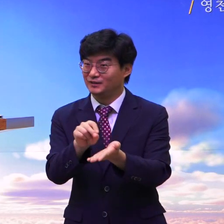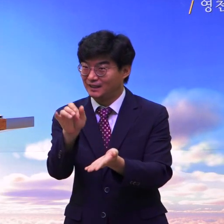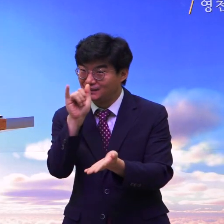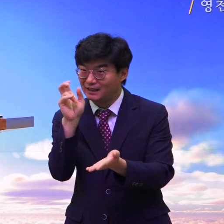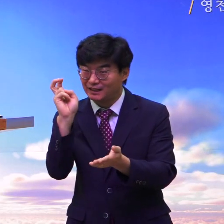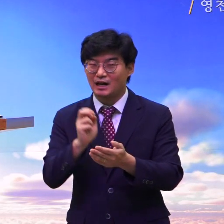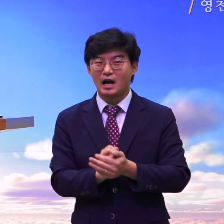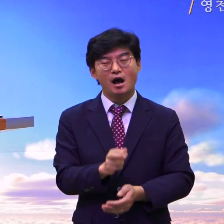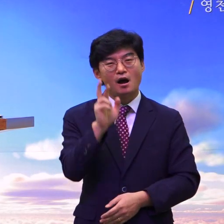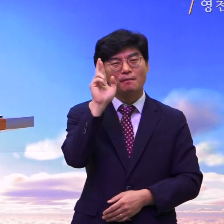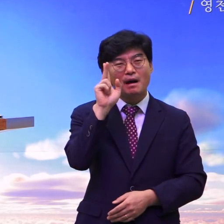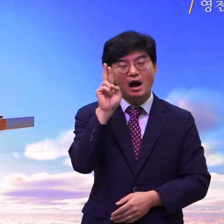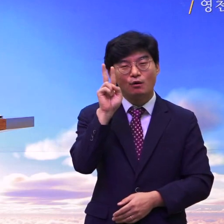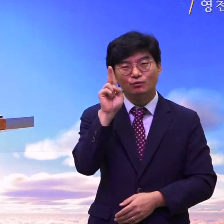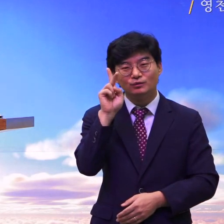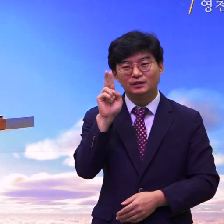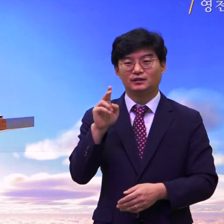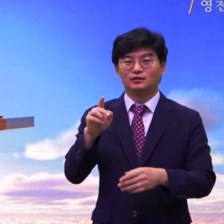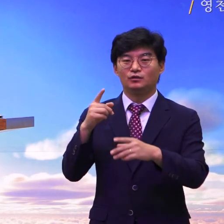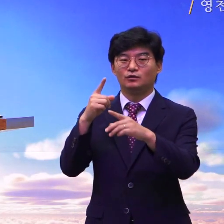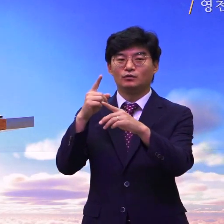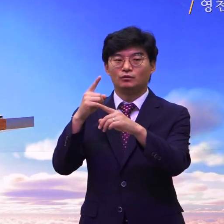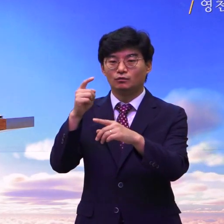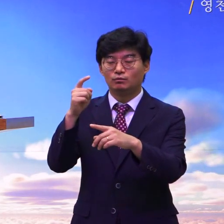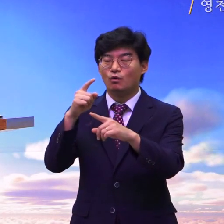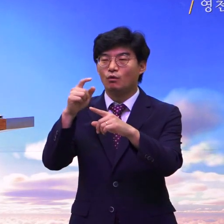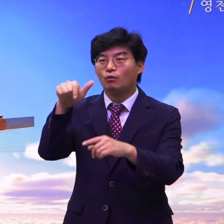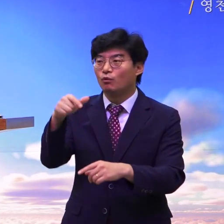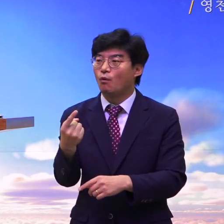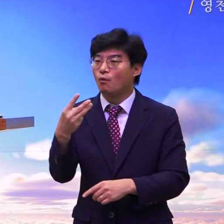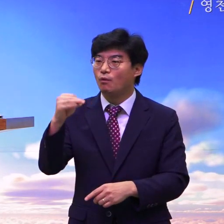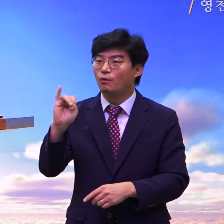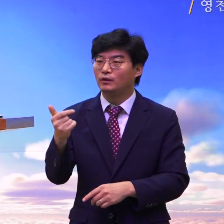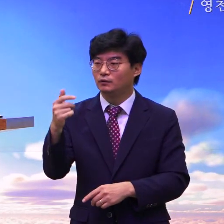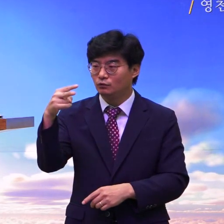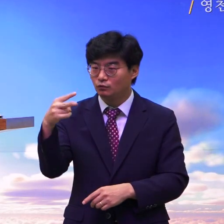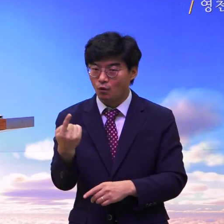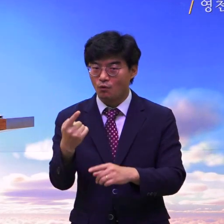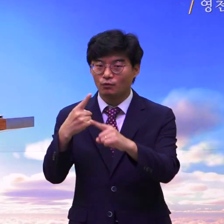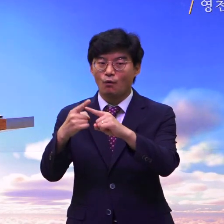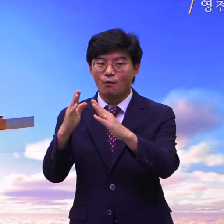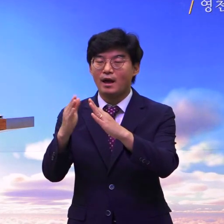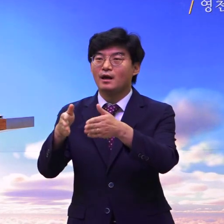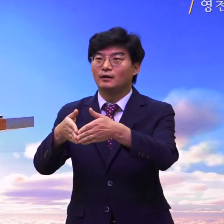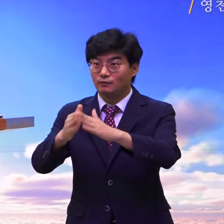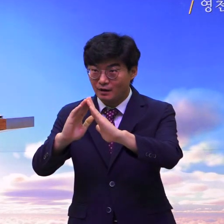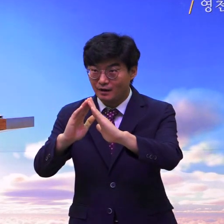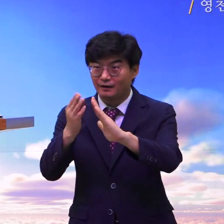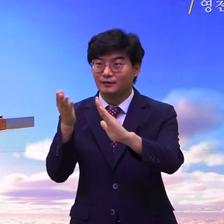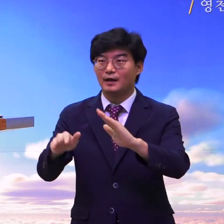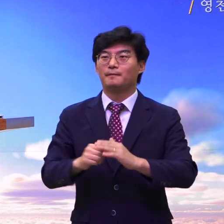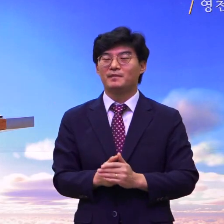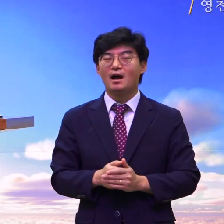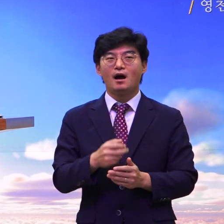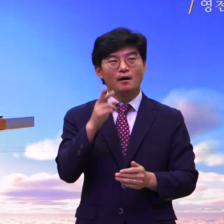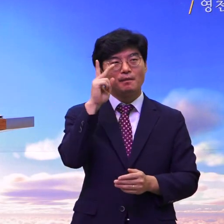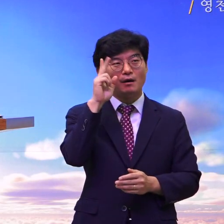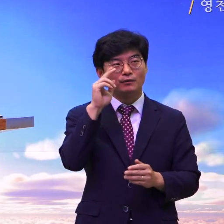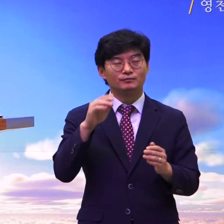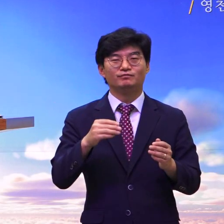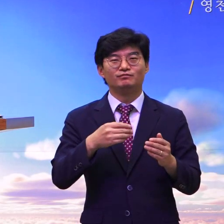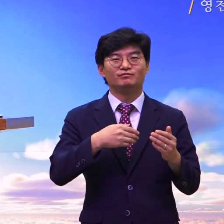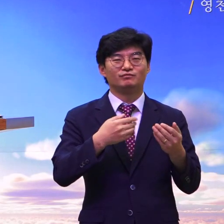교회를 개척했습니다. 고린도에 가서 열심히 복음을 전하면서 많은 사람들이 예수 믿게 했고 교회를 개척해놓고 바울은 에베소로